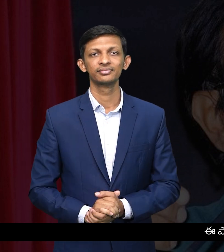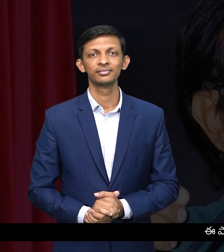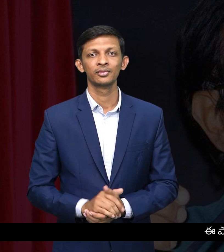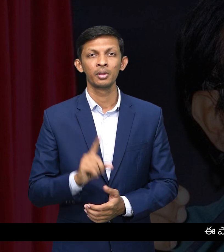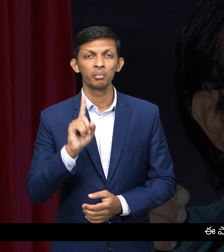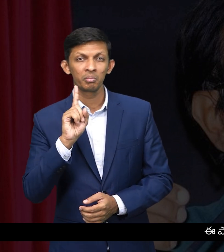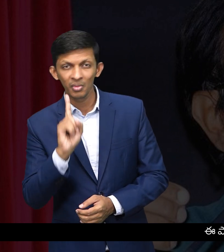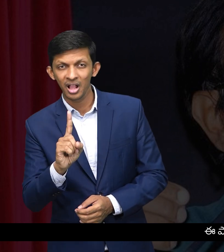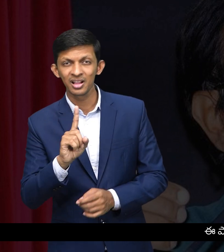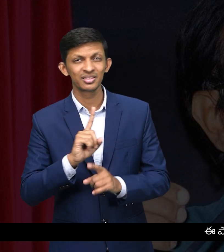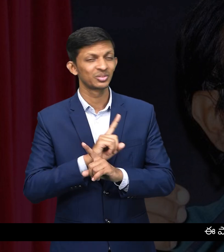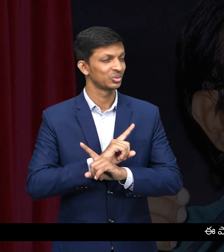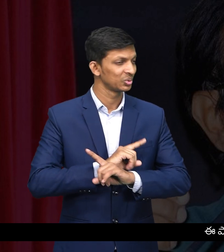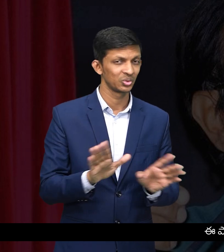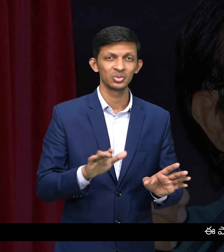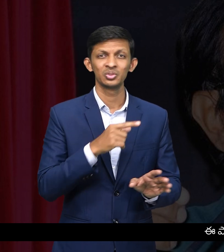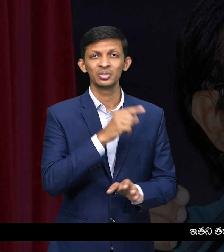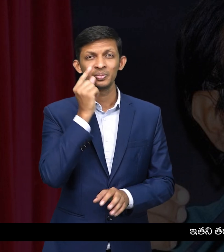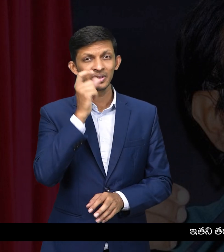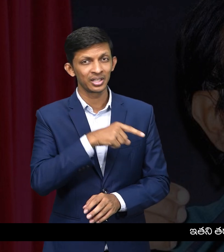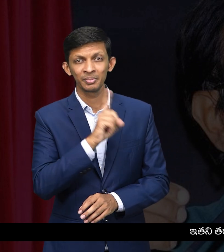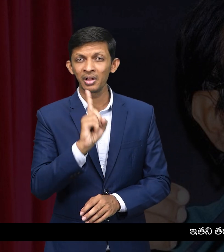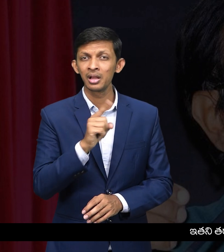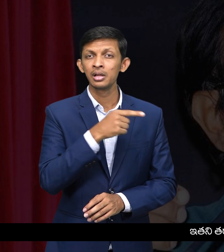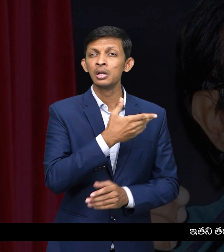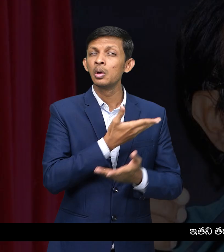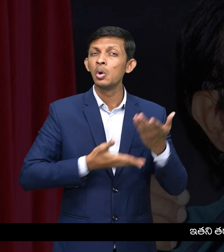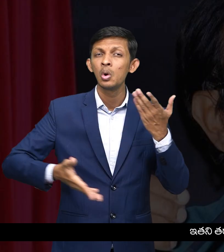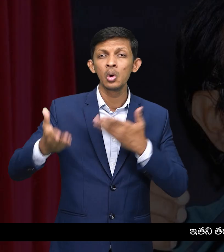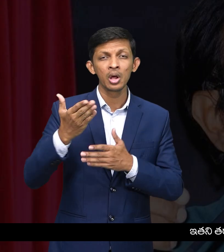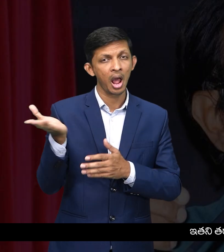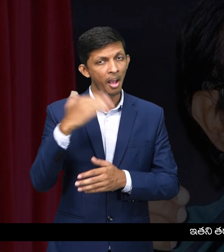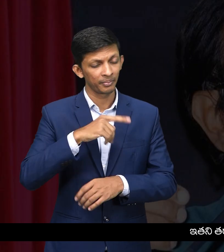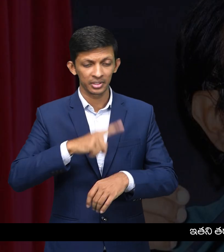ఈ పాఠశాలలోనే ఇతనే కాదు, ఇతని తర్వాత మరింతమంది వస్తారు.